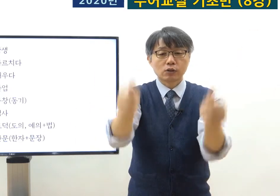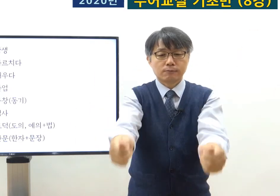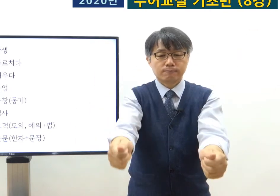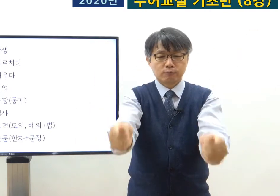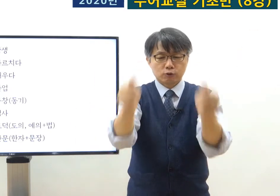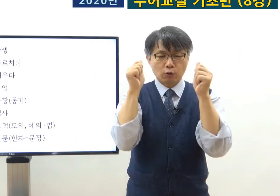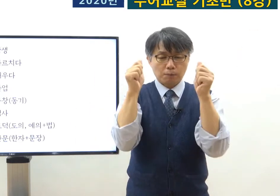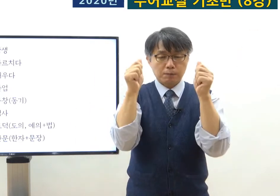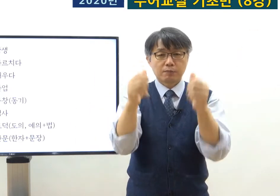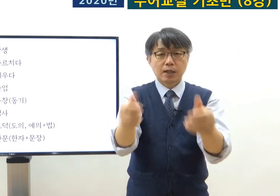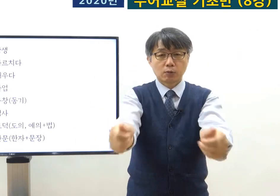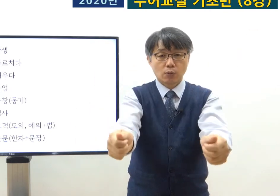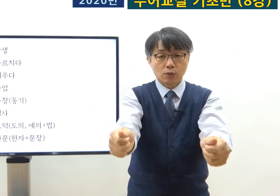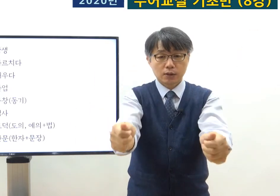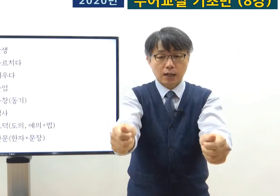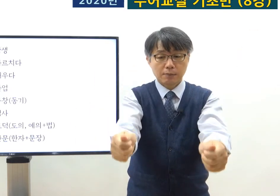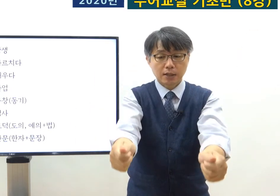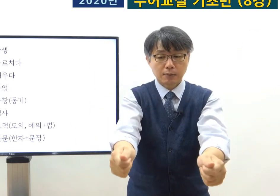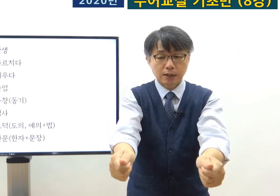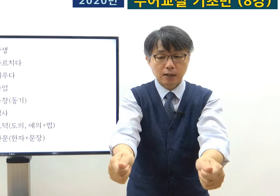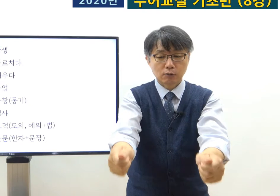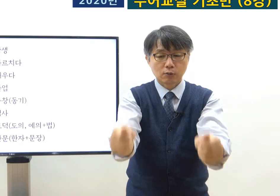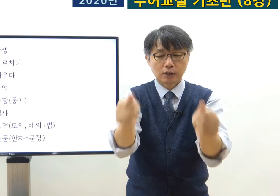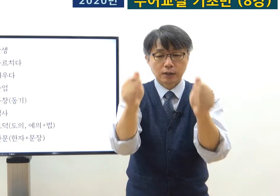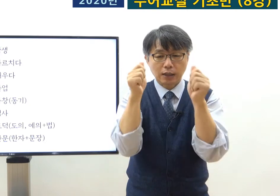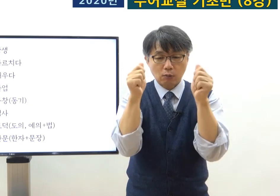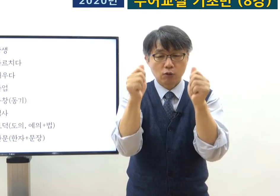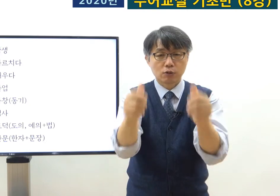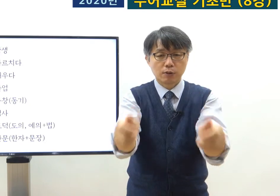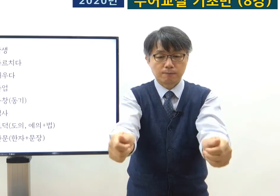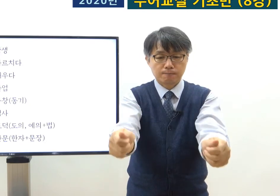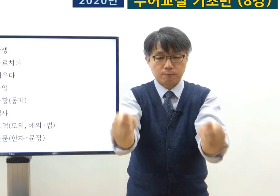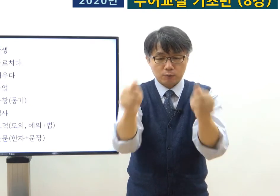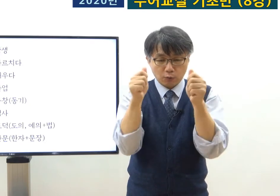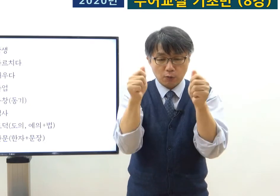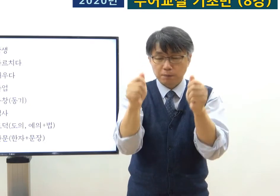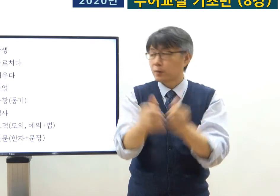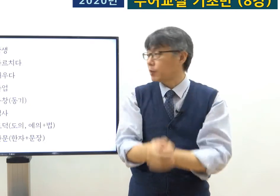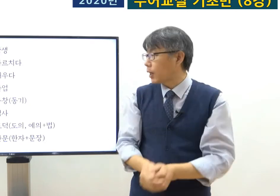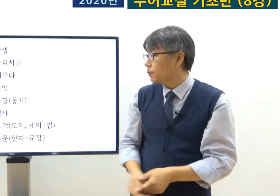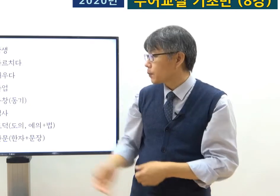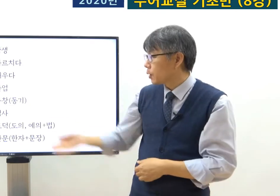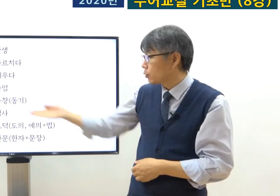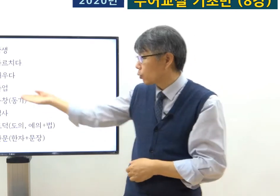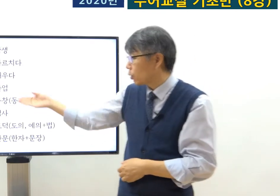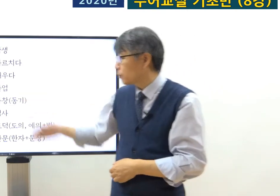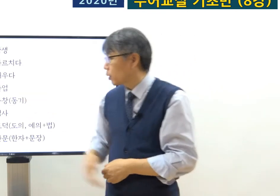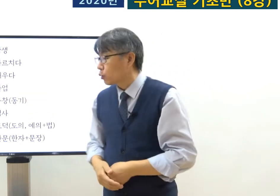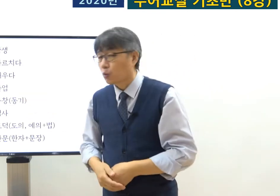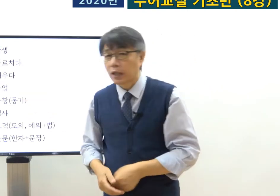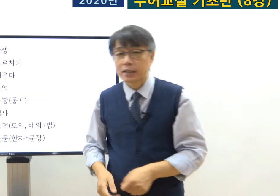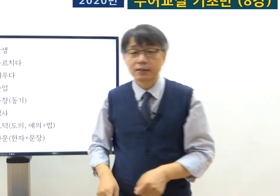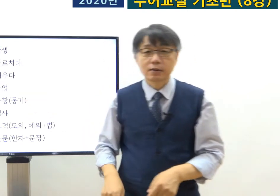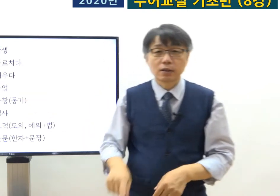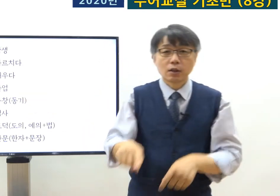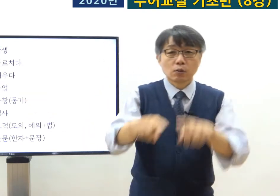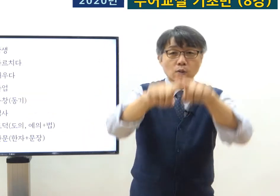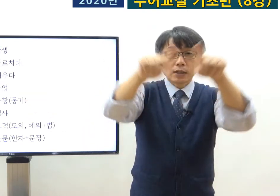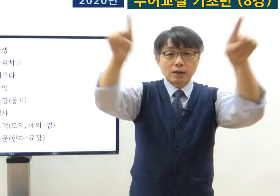학교를 졸업입니다. 자 밑에서 받아가지고 딱 올려주시면 졸업입니다. 동창은 동자가 이렇게